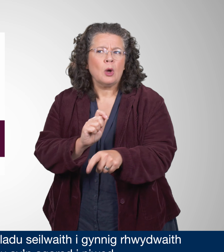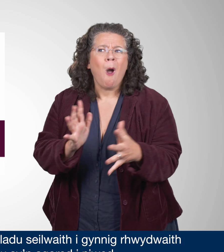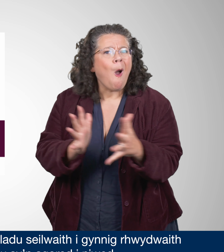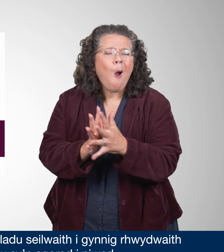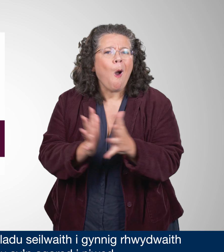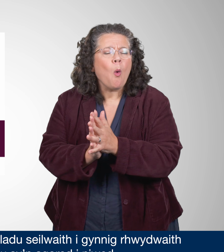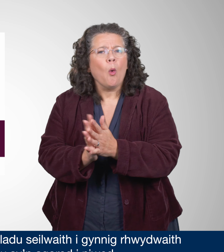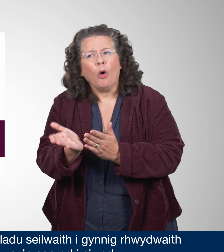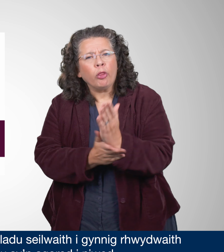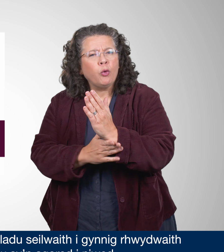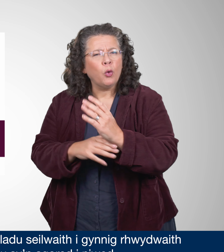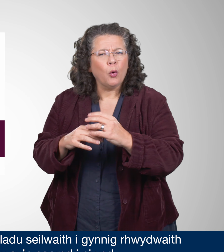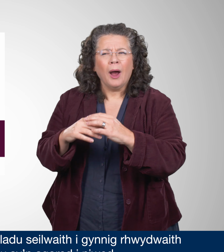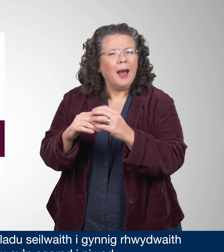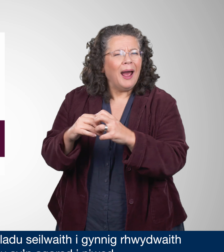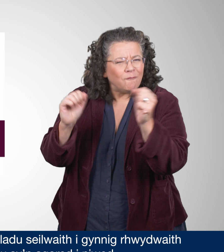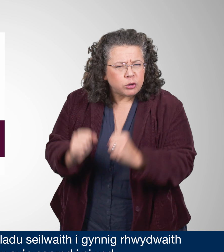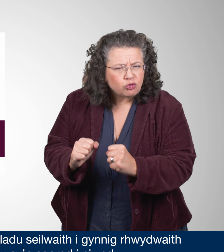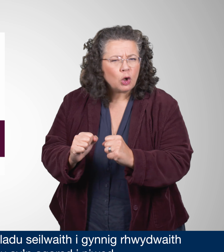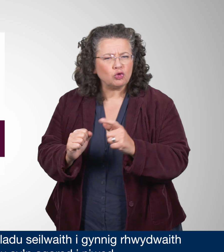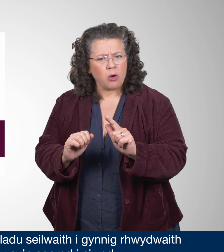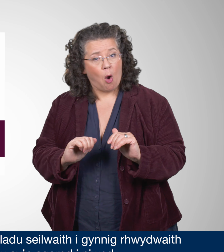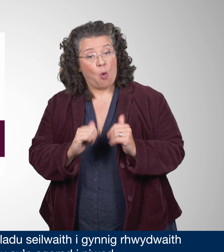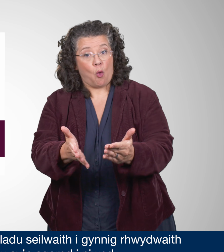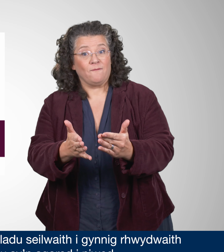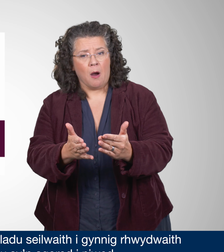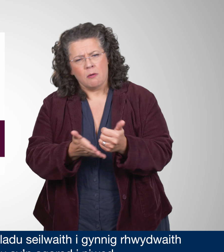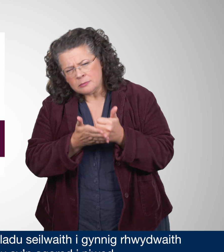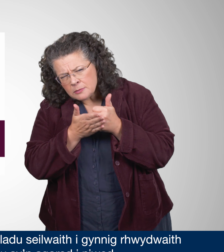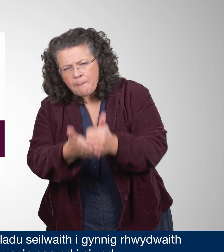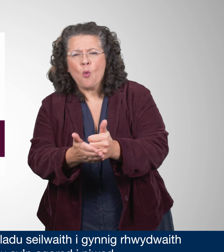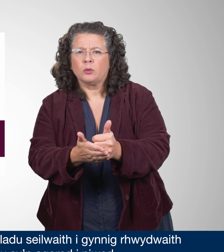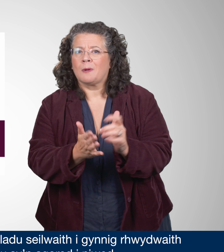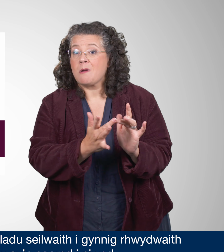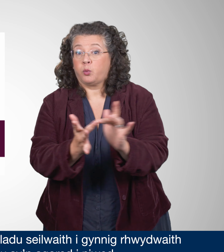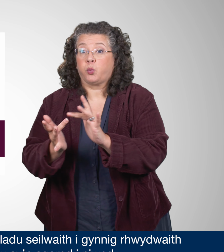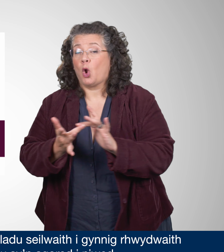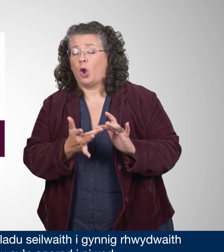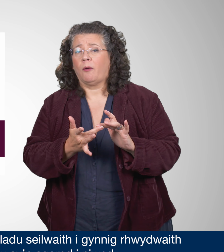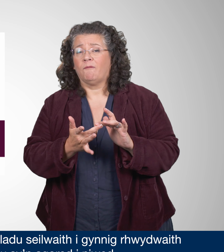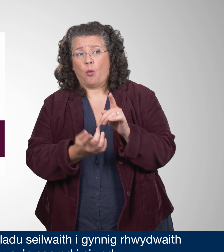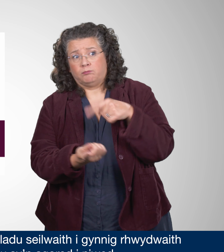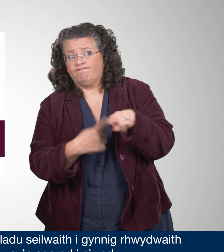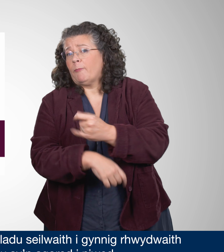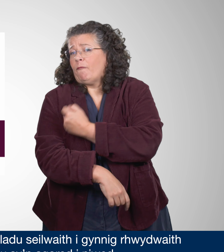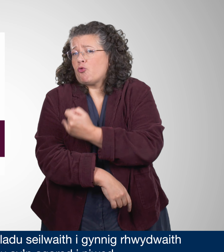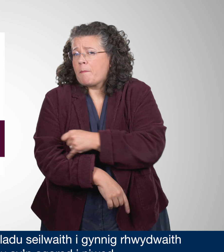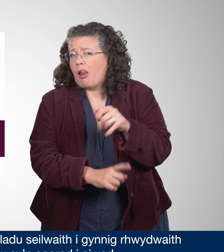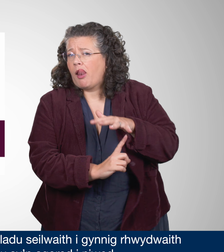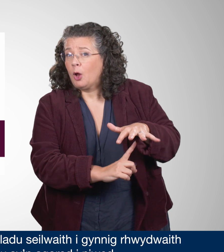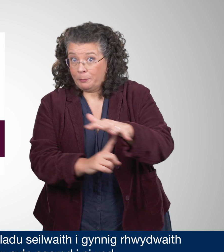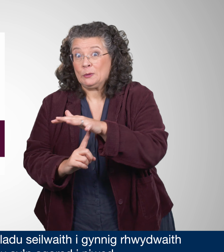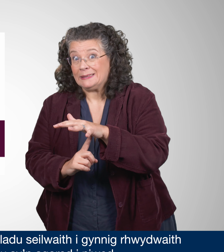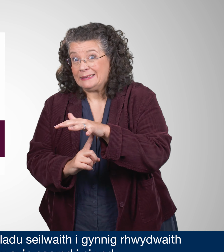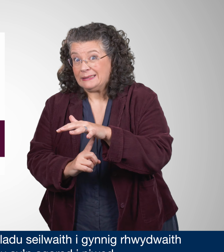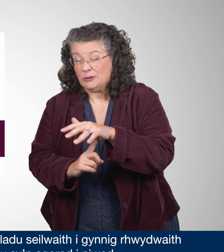seilwaith i gynnig rhwydwaith cymorth ar gyfer cymunedau sy'n